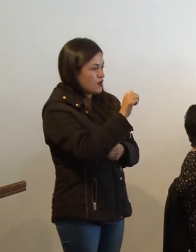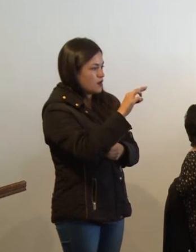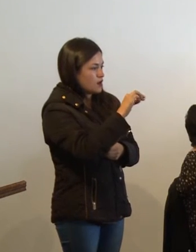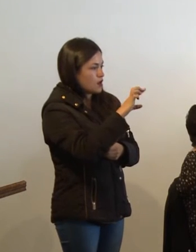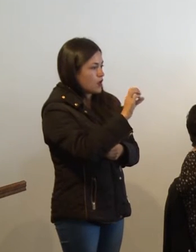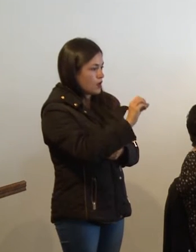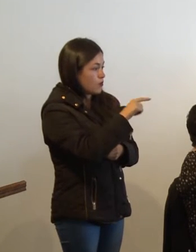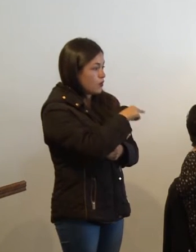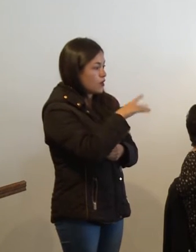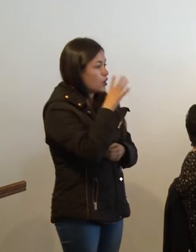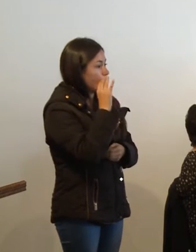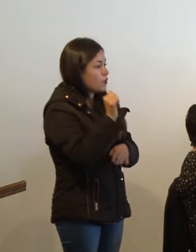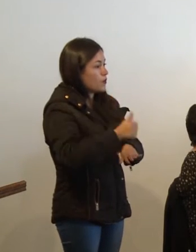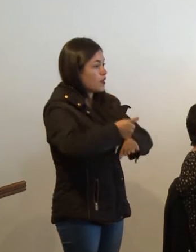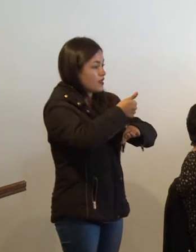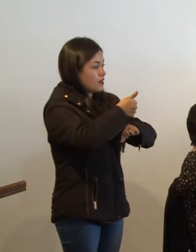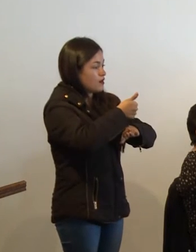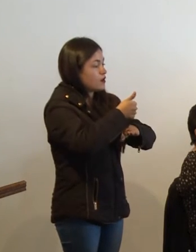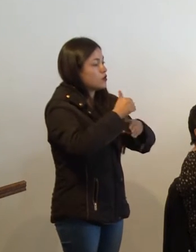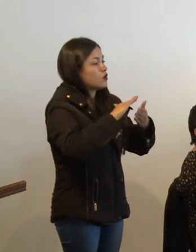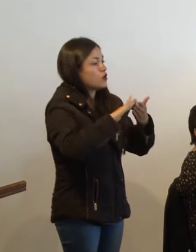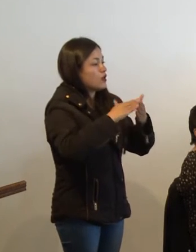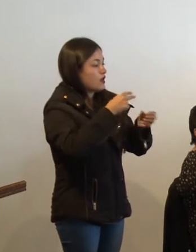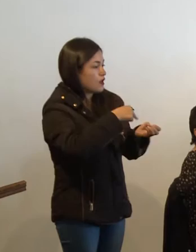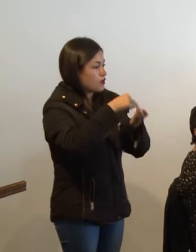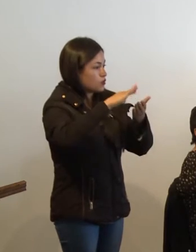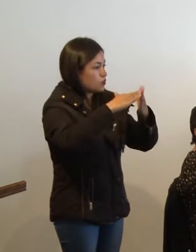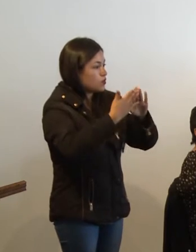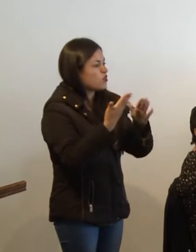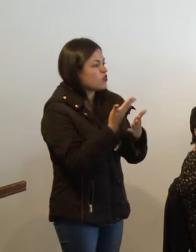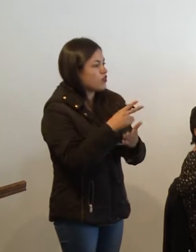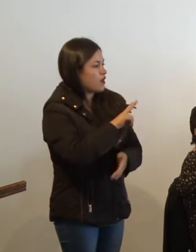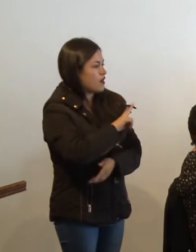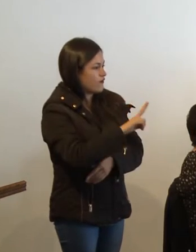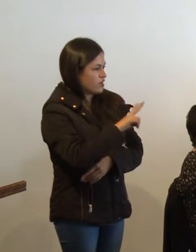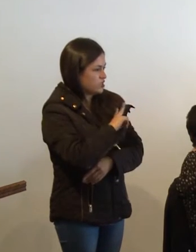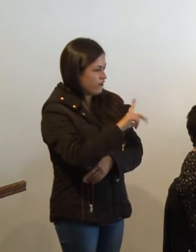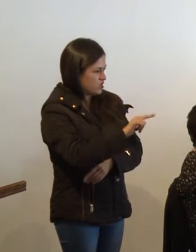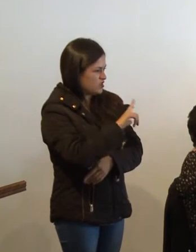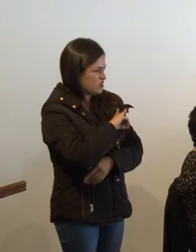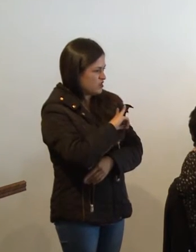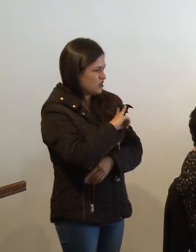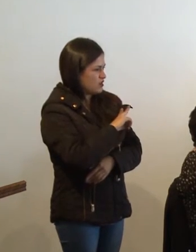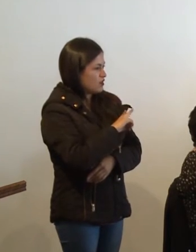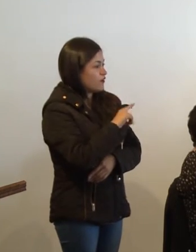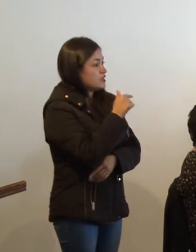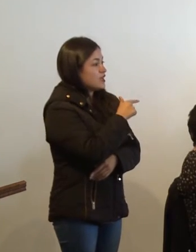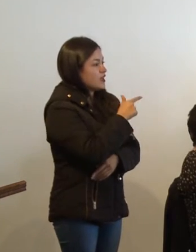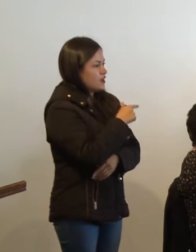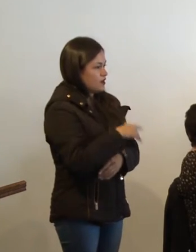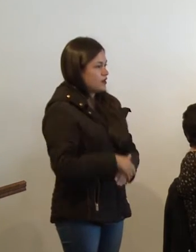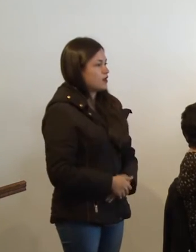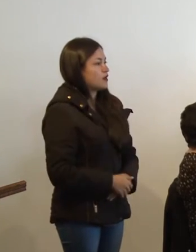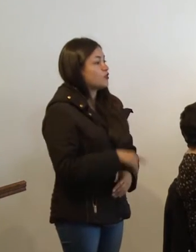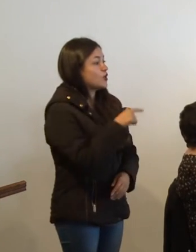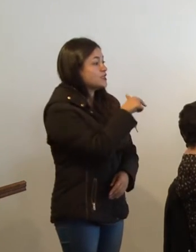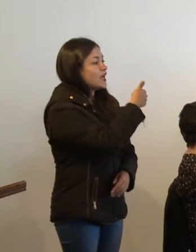Educación Popular en la Universidad del Valle, es decir, nuestros hermanitos allá en Tierra Caliente.